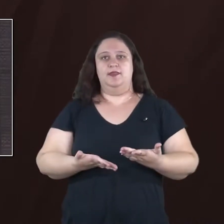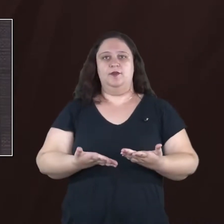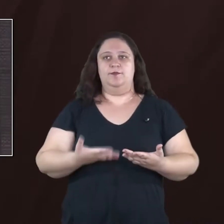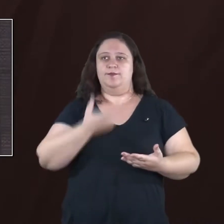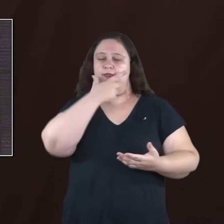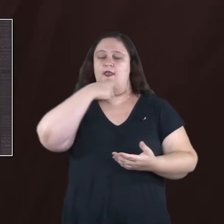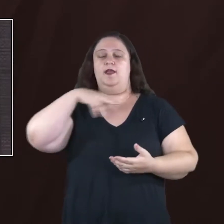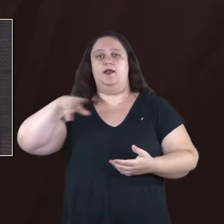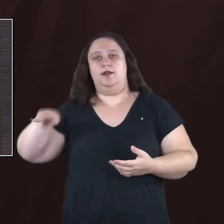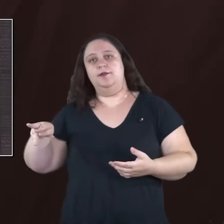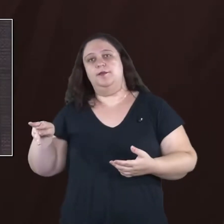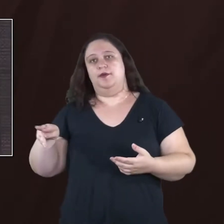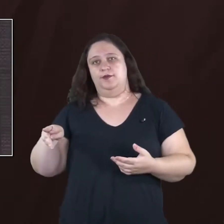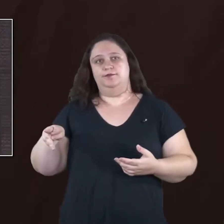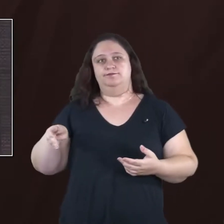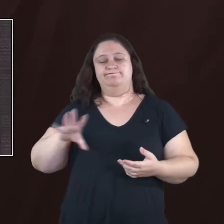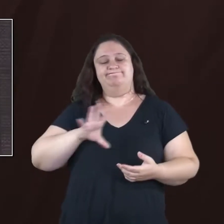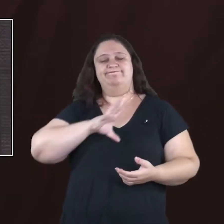irmãos, meus queridos